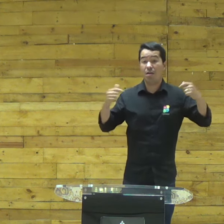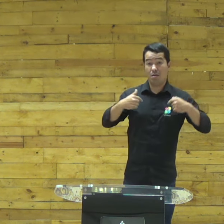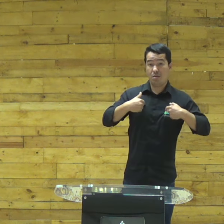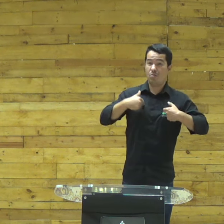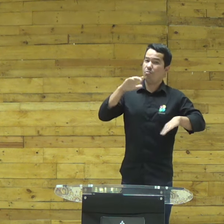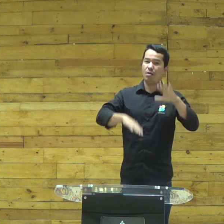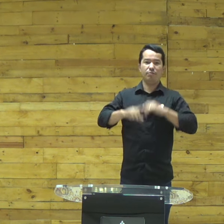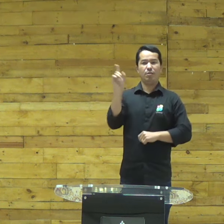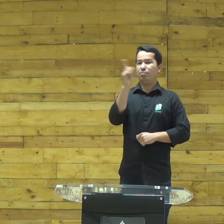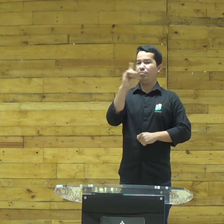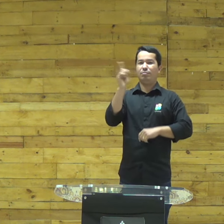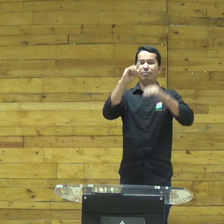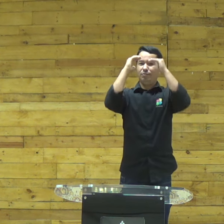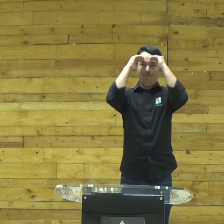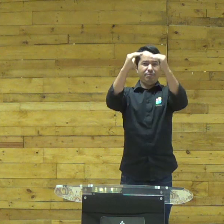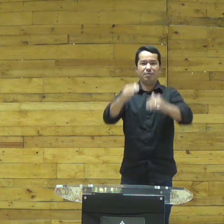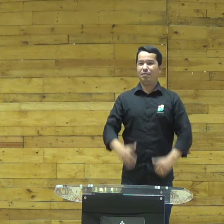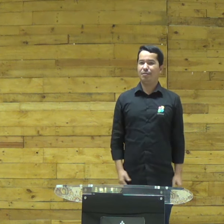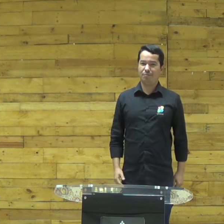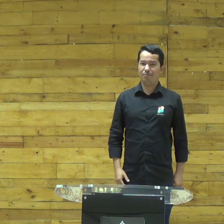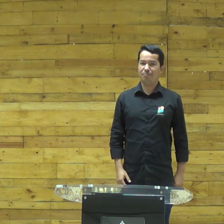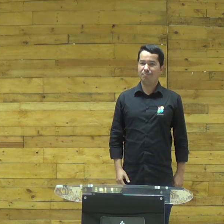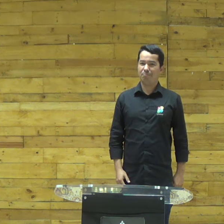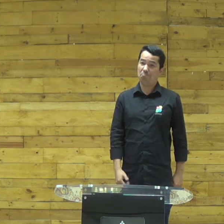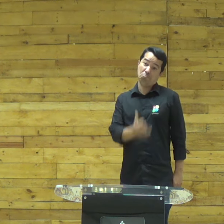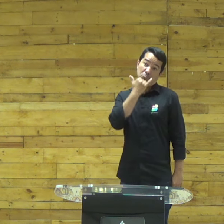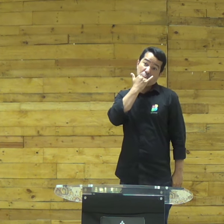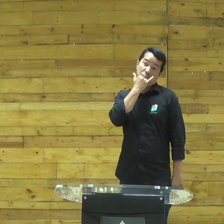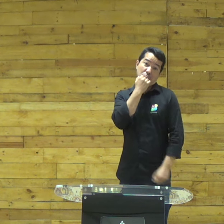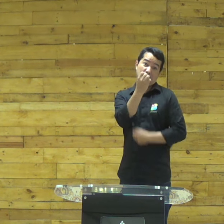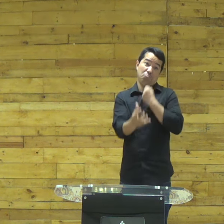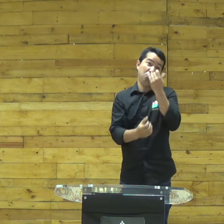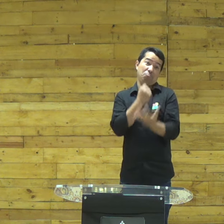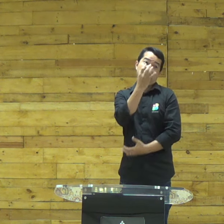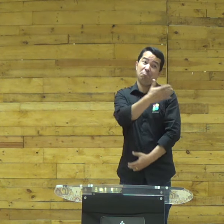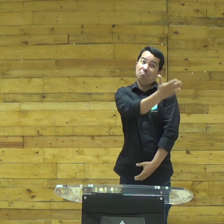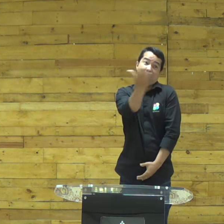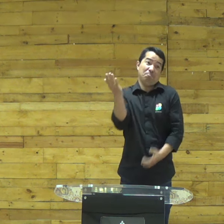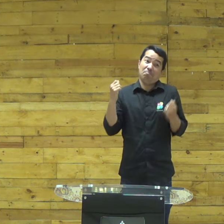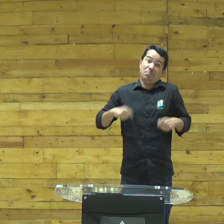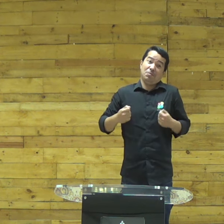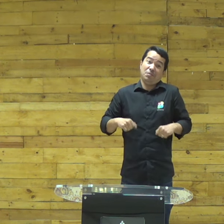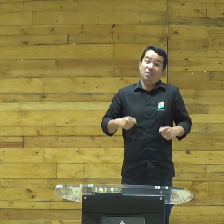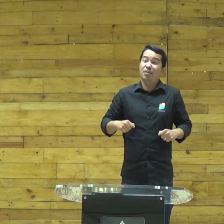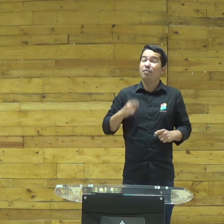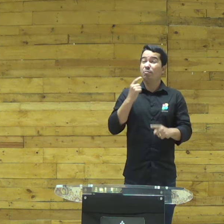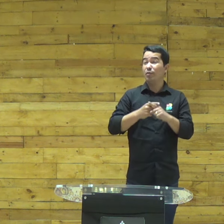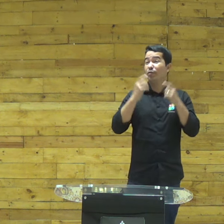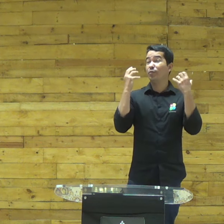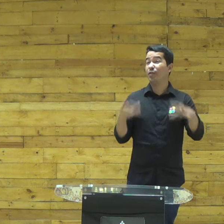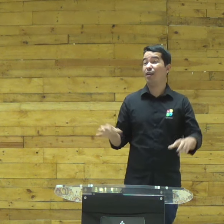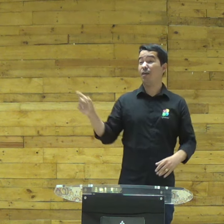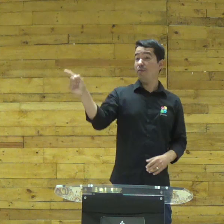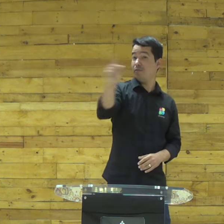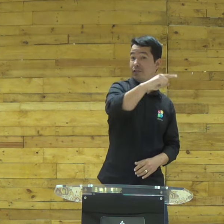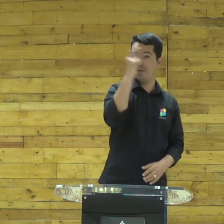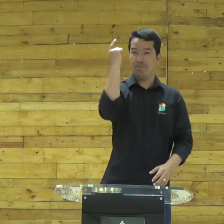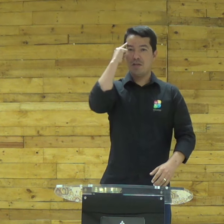não sei eu às vezes não obedeço Me desculpe estou confessando a você